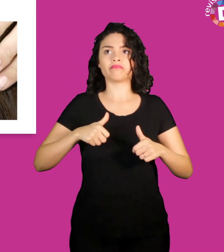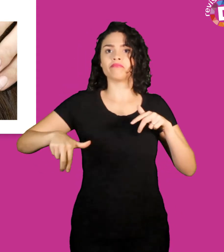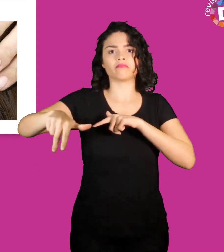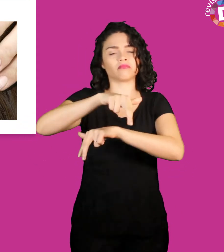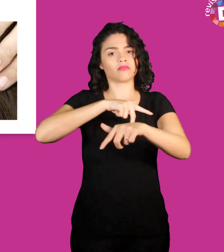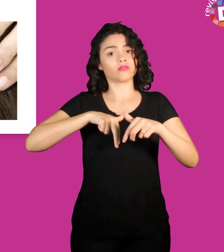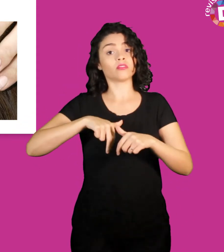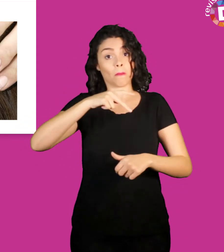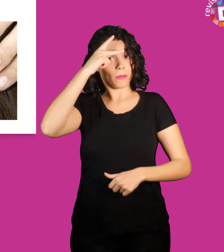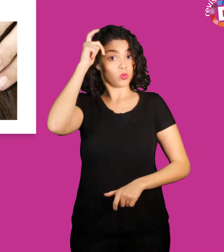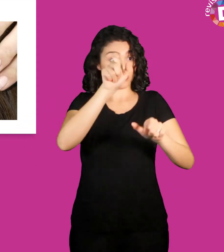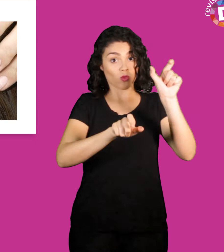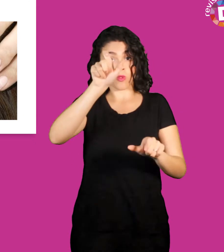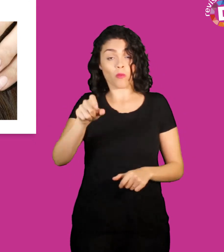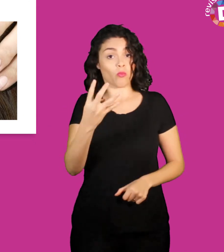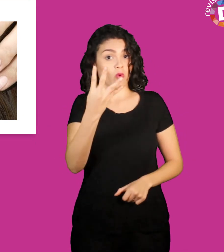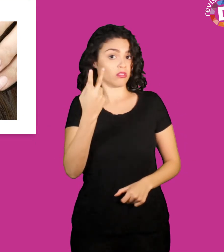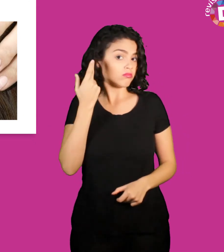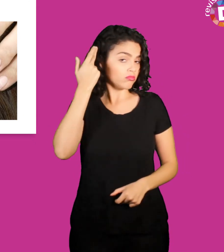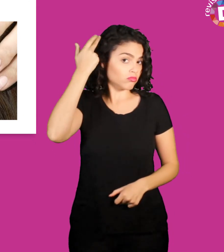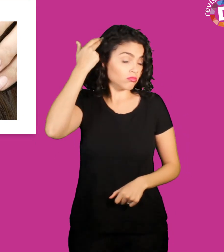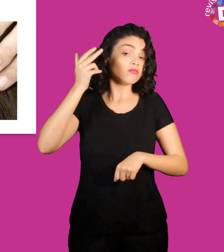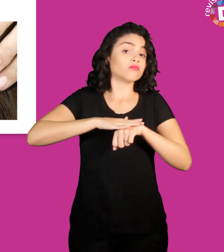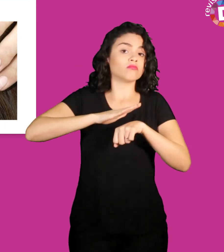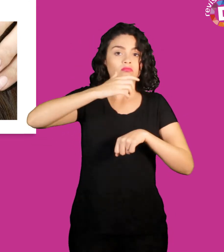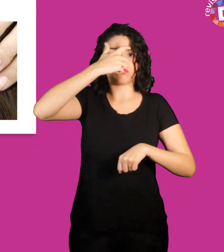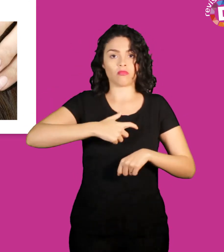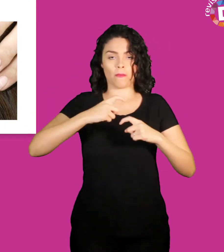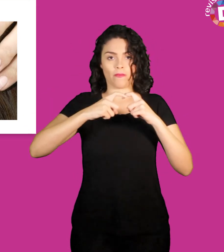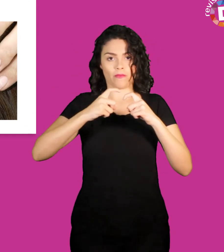à cirurgia realizada pelo médico otorrinolaringologista